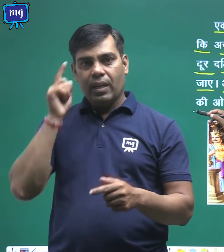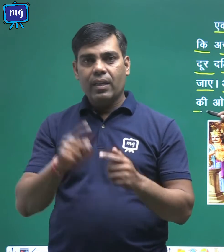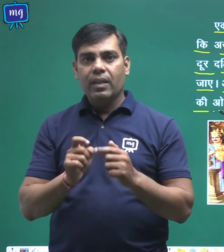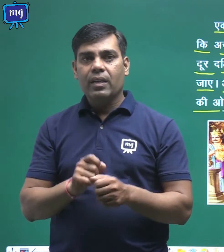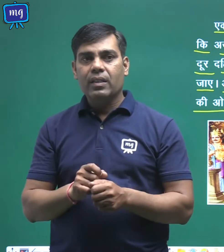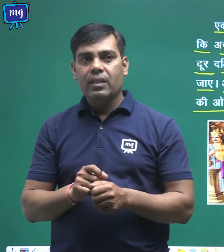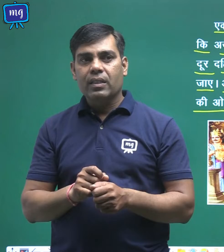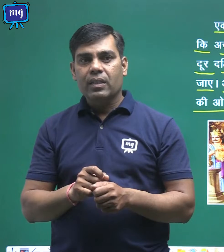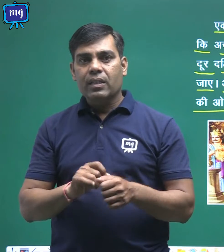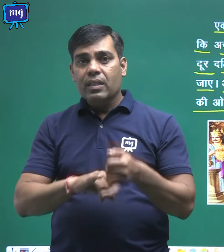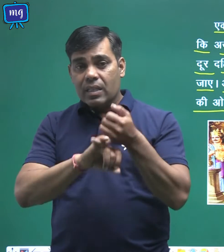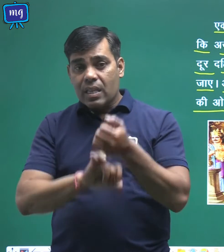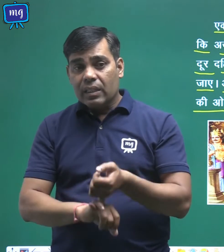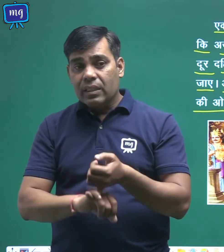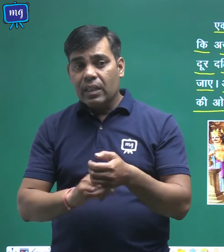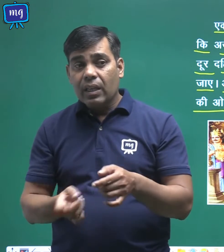दक्षिण की ओर